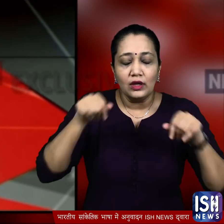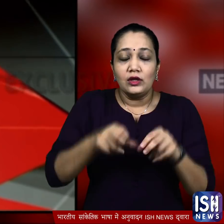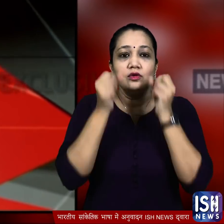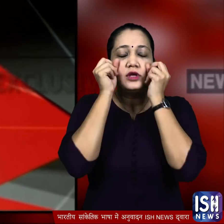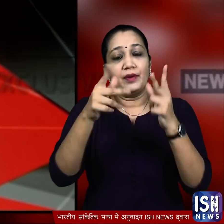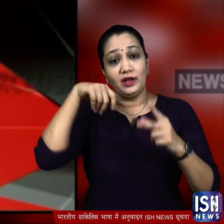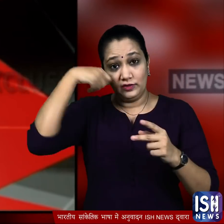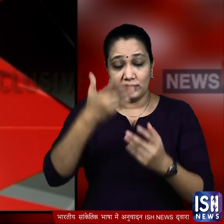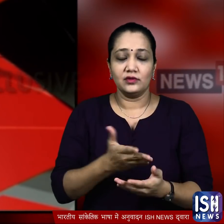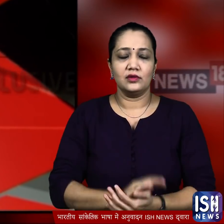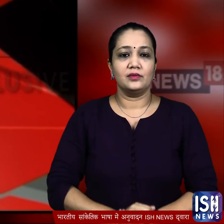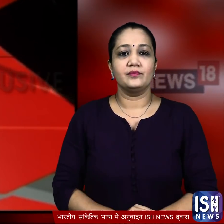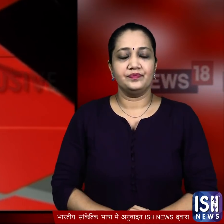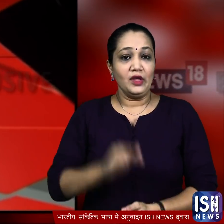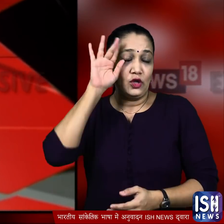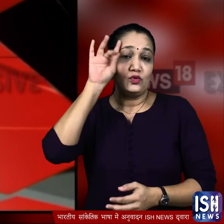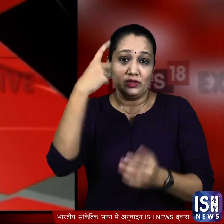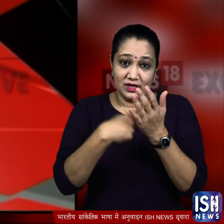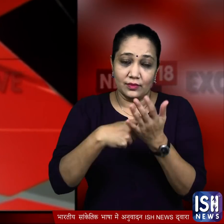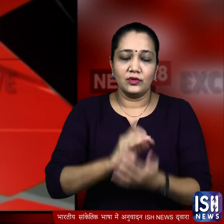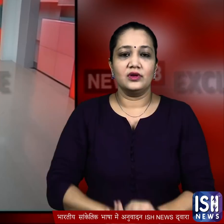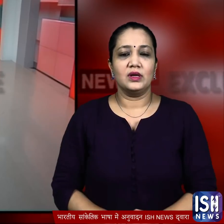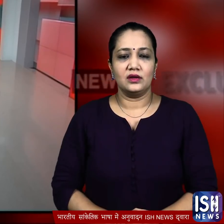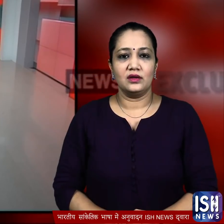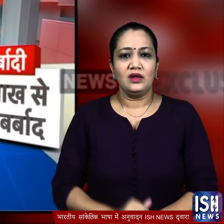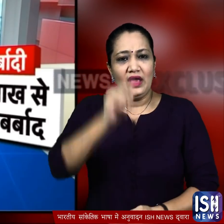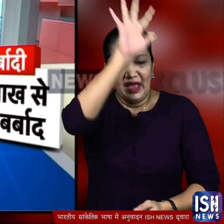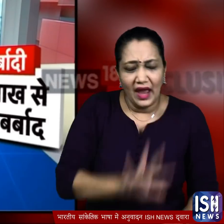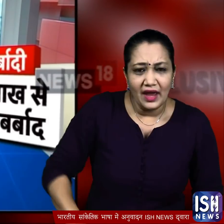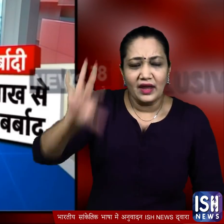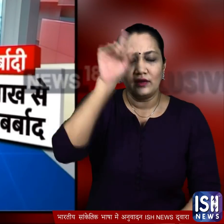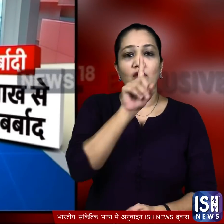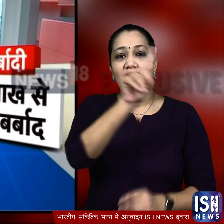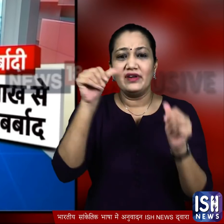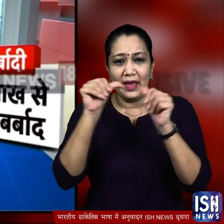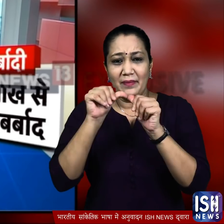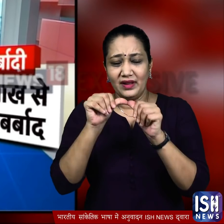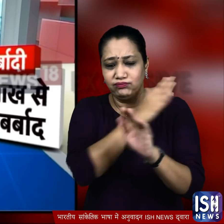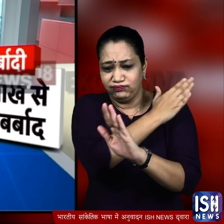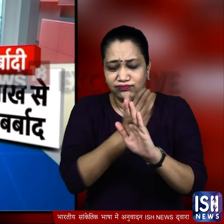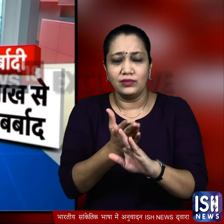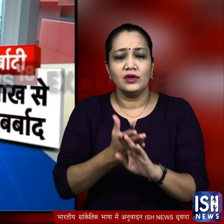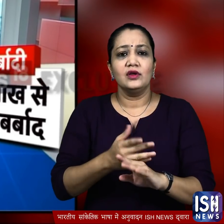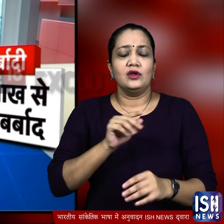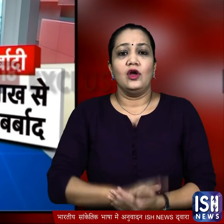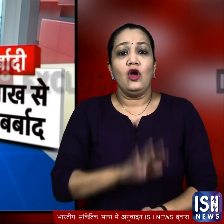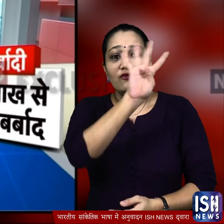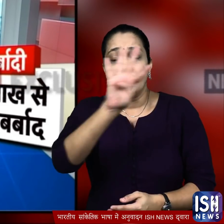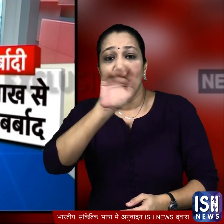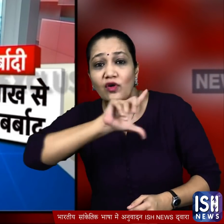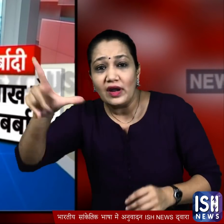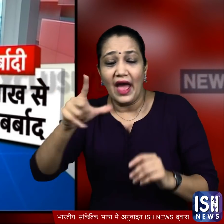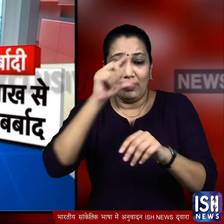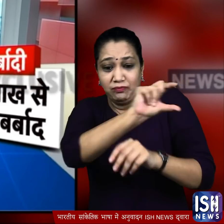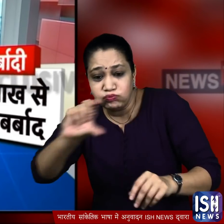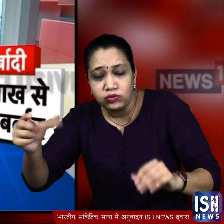बीच एक चौंकाने वाली जानकारी सामने आई। न्यूज़ 18 के रवि सिंह की रिपोर्ट है कि देश भर में 11 अप्रैल तक कोरोना वैक्सीन की 44 लाख